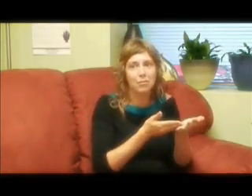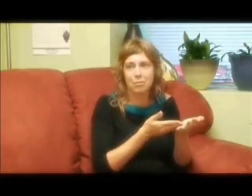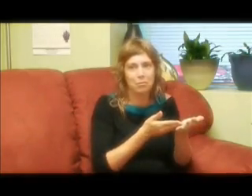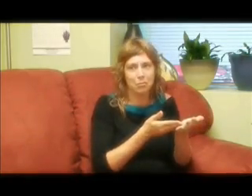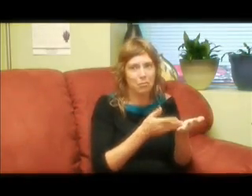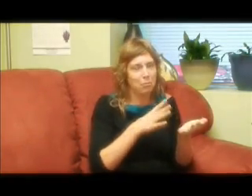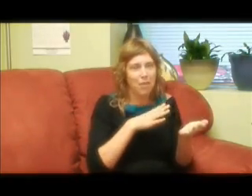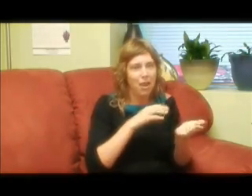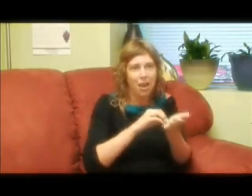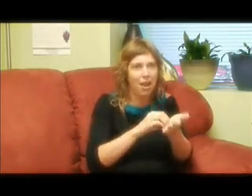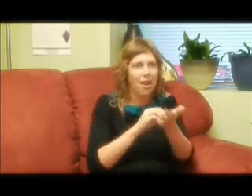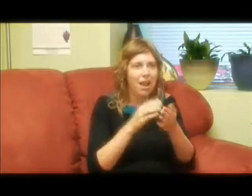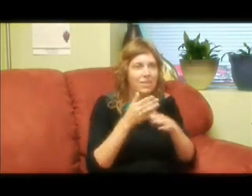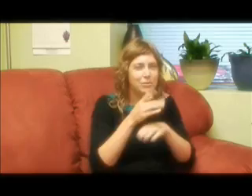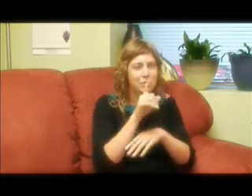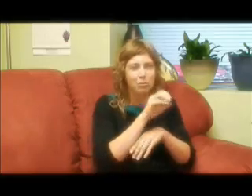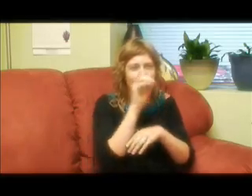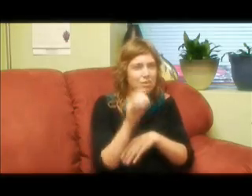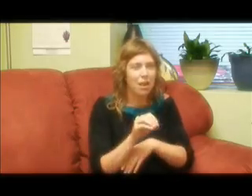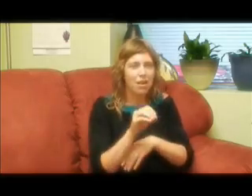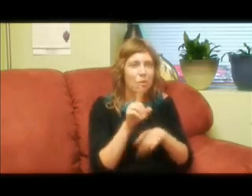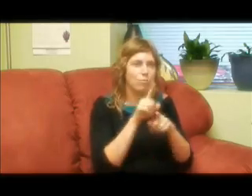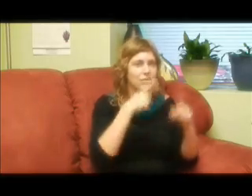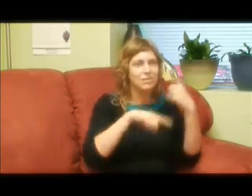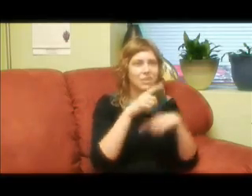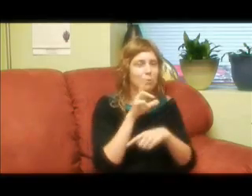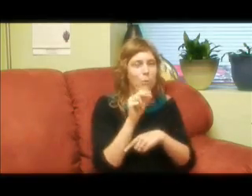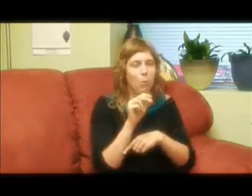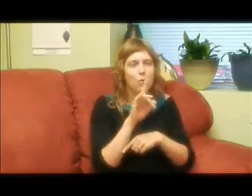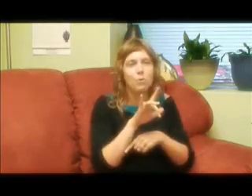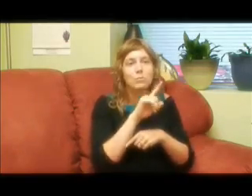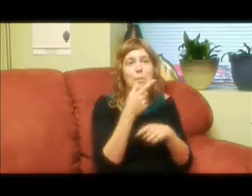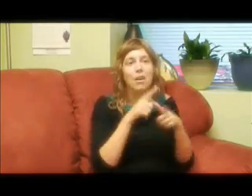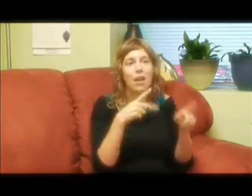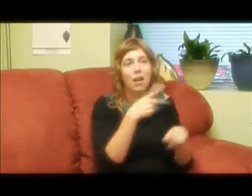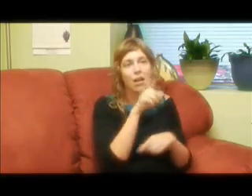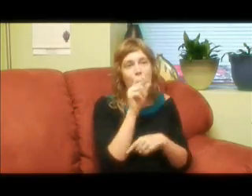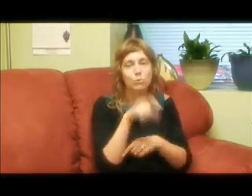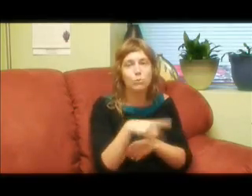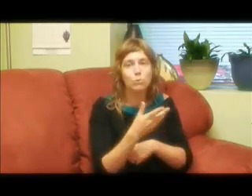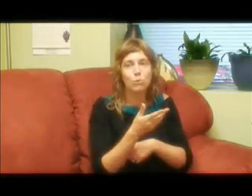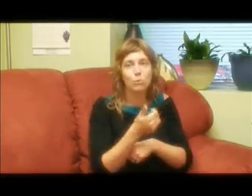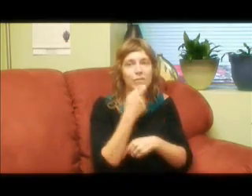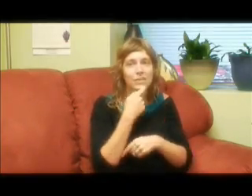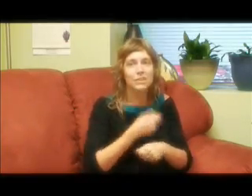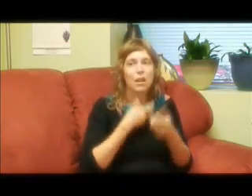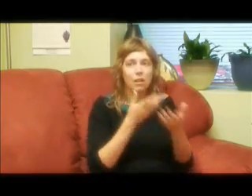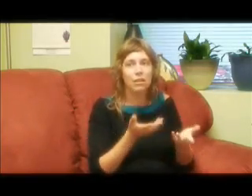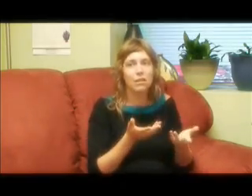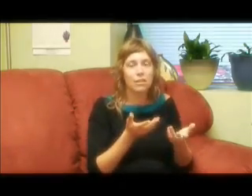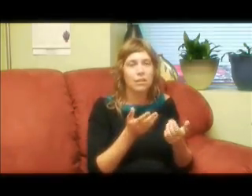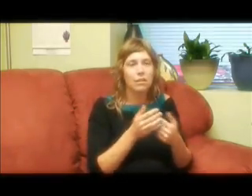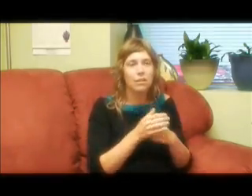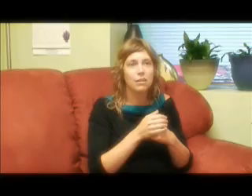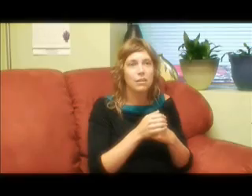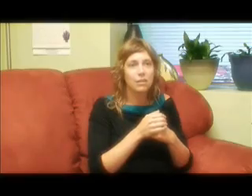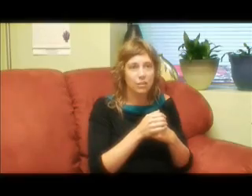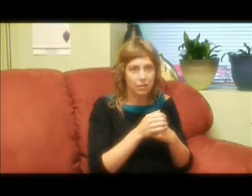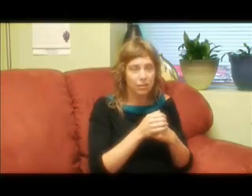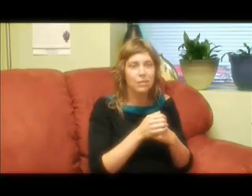peut arriver qu'une personne peut très bien lire ou écrire, mais ça peut arriver aussi qu'elles ne soient pas capables parce que leur langue